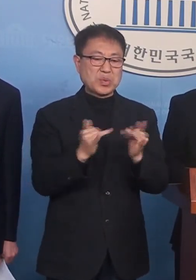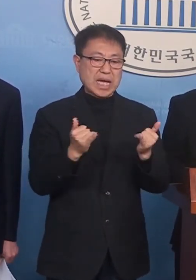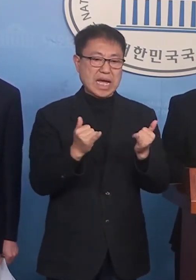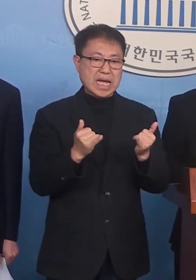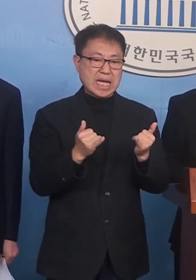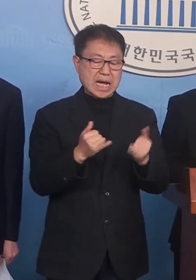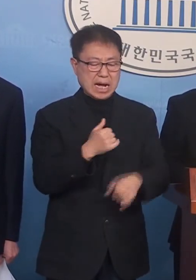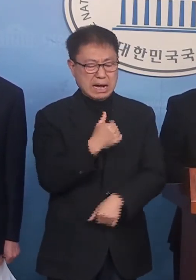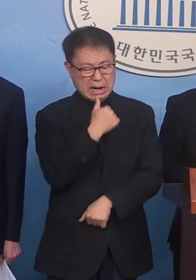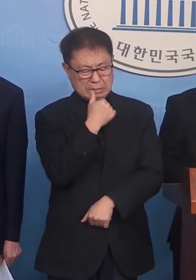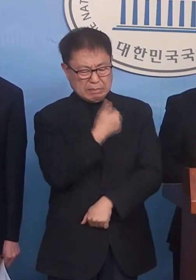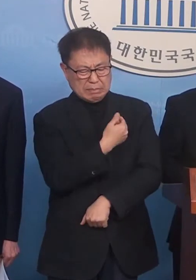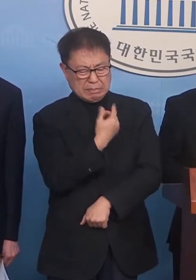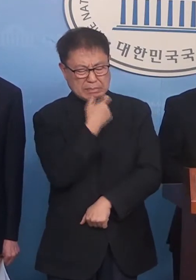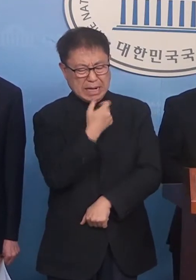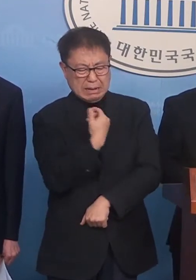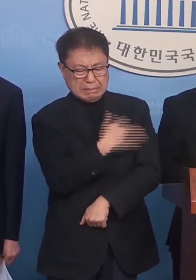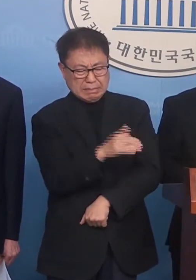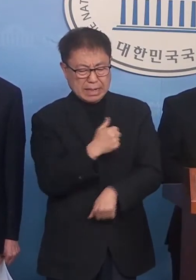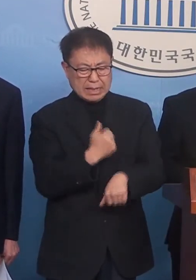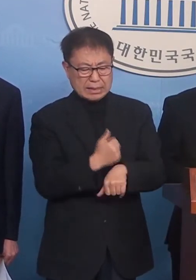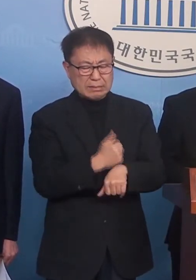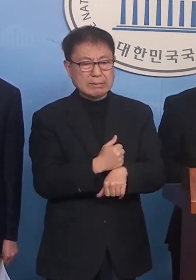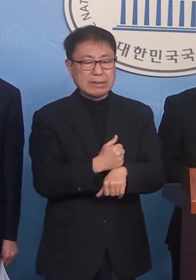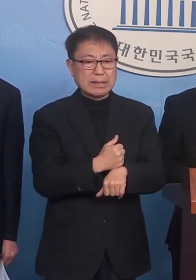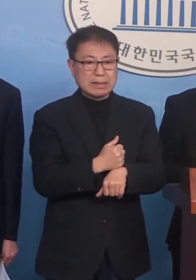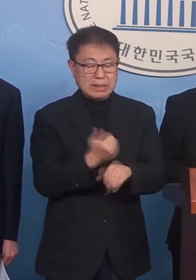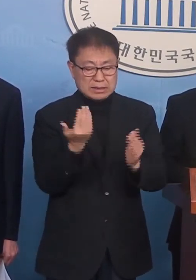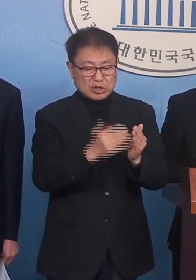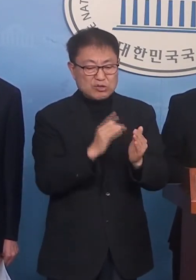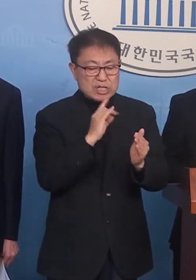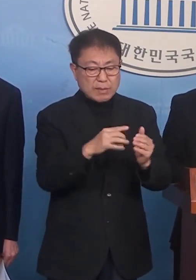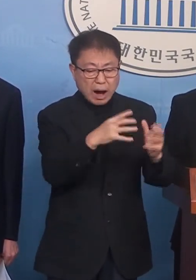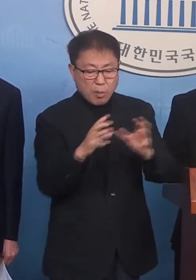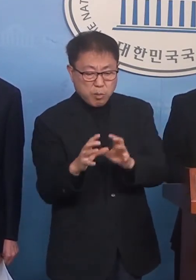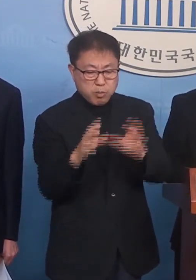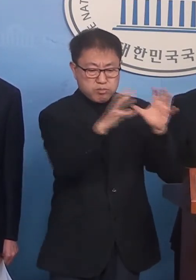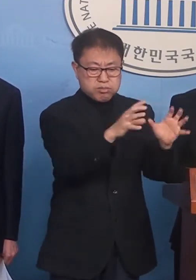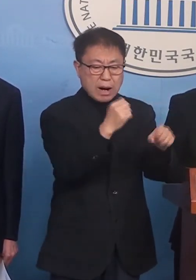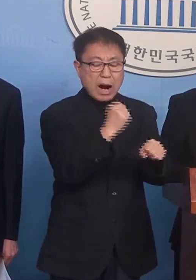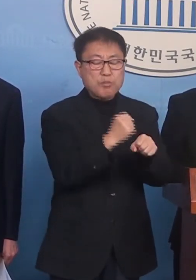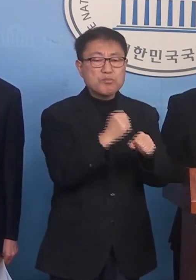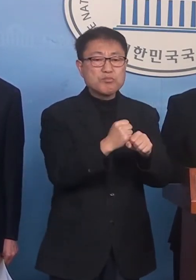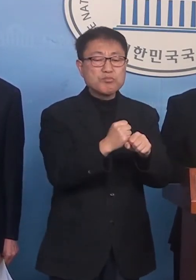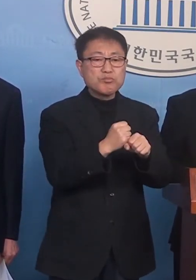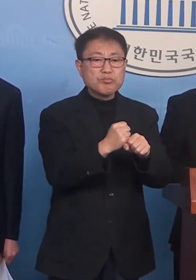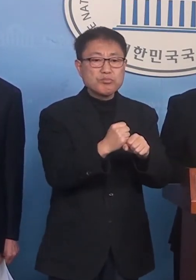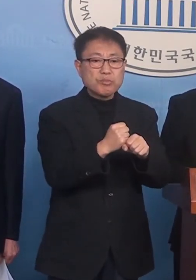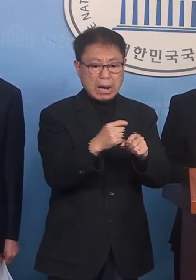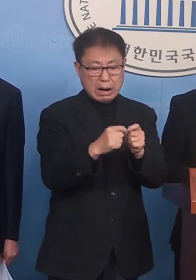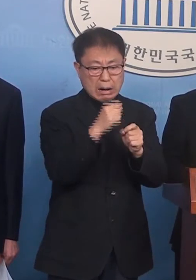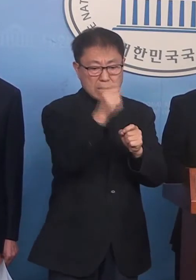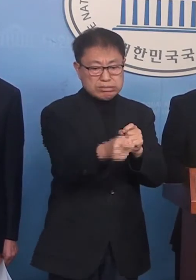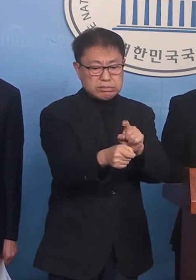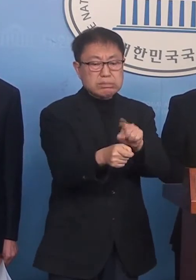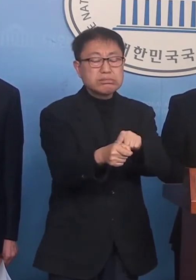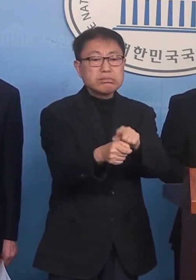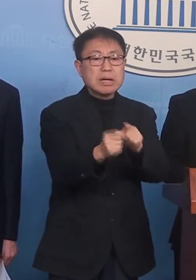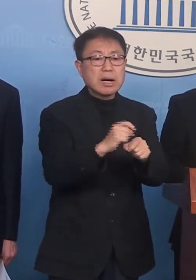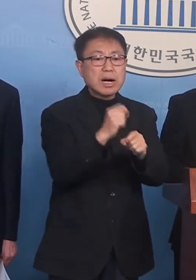노동자의 꼴보기 싫다고 정규직만 따르와 안산의 공장을 이전한 후 하청한 회사를